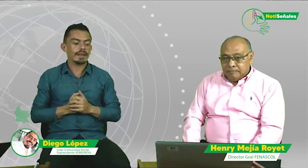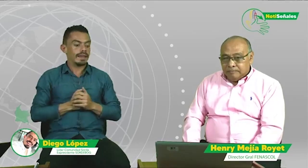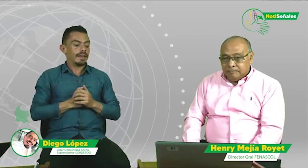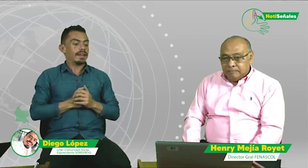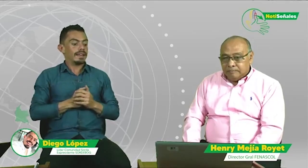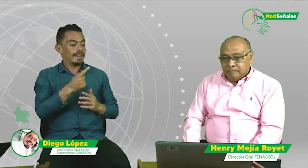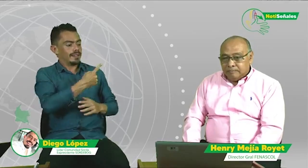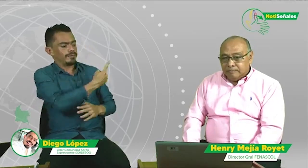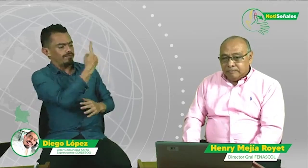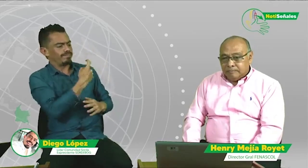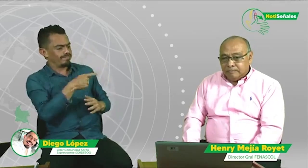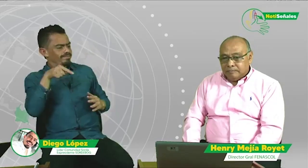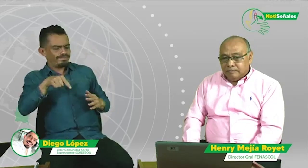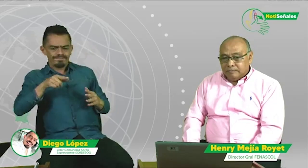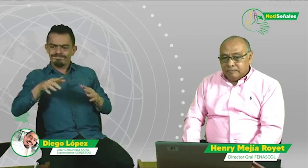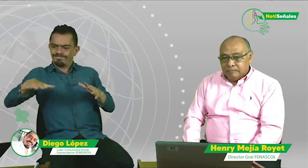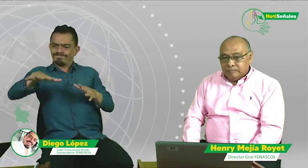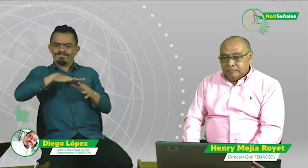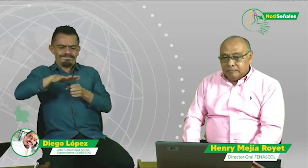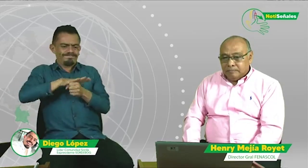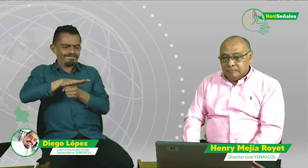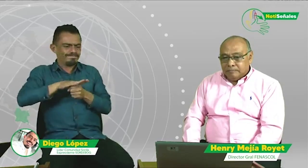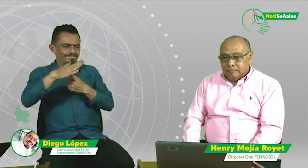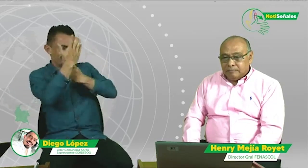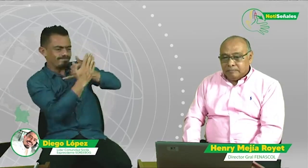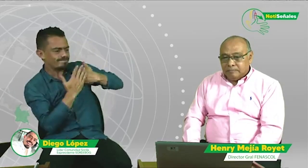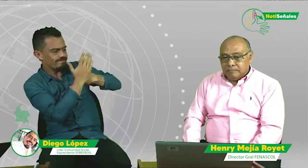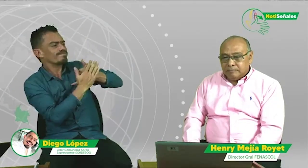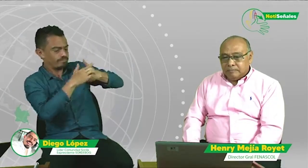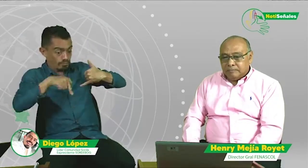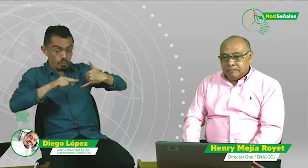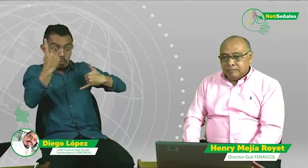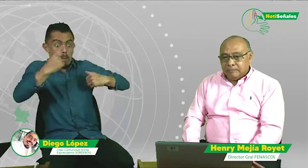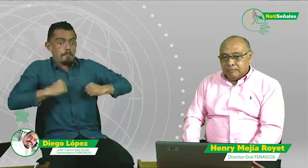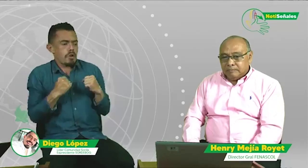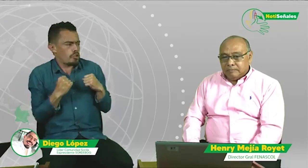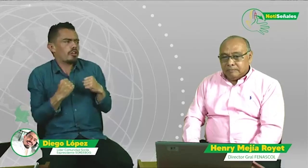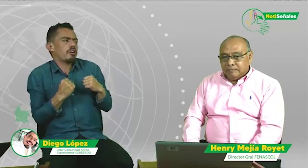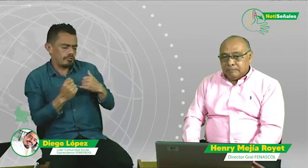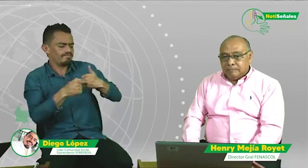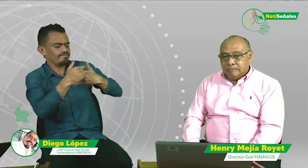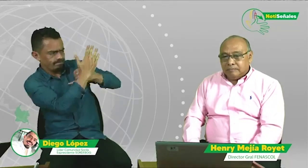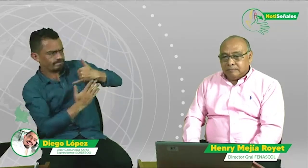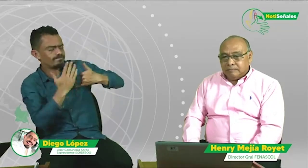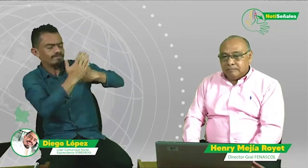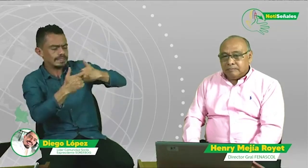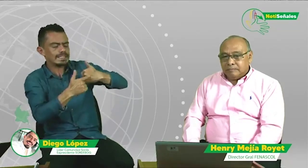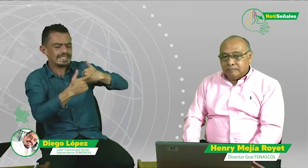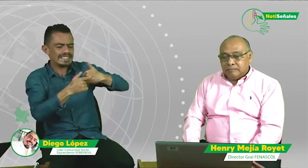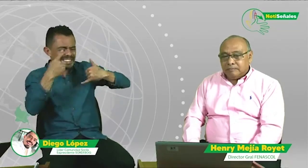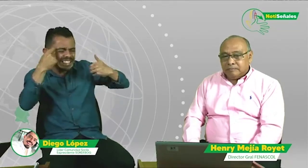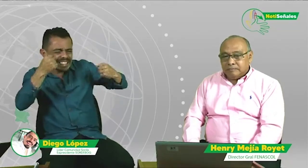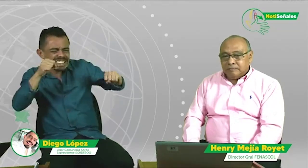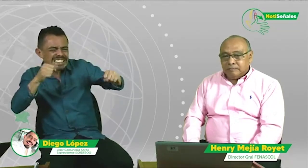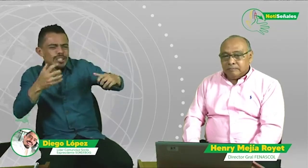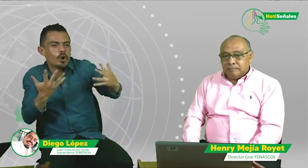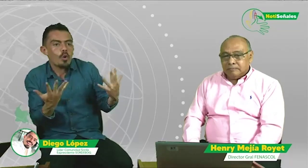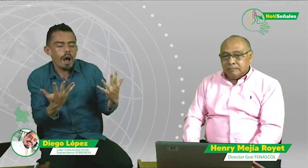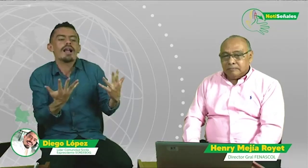del distrito como maestro sordo. Tú me preguntas precisamente sobre la situación de la comunidad sorda en el país, no solamente